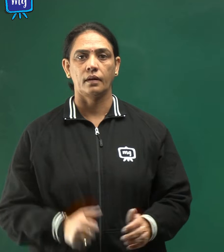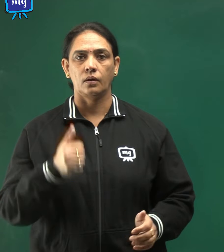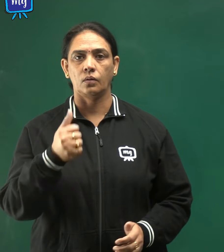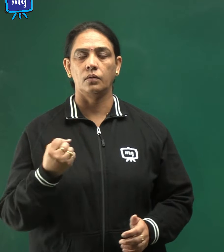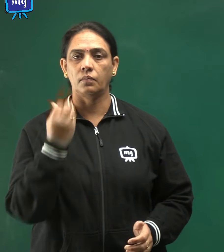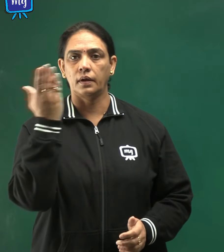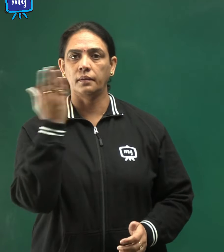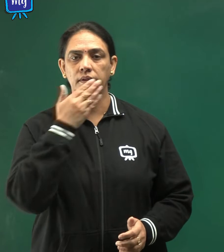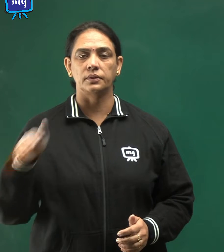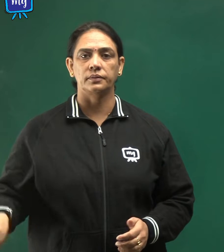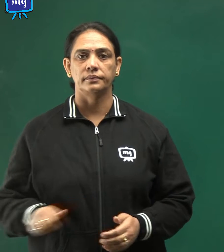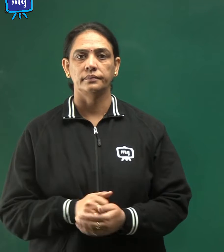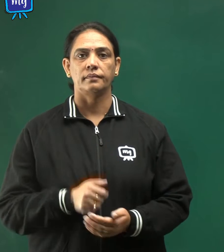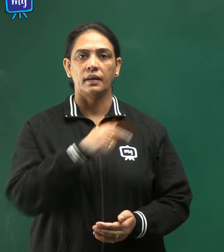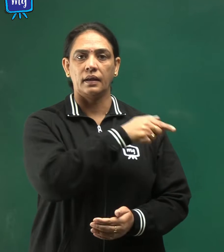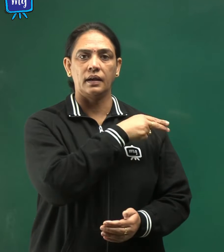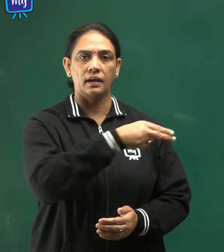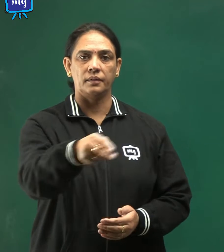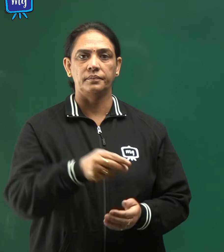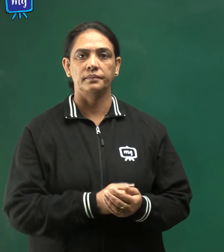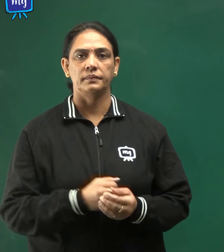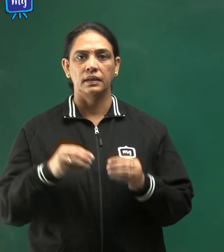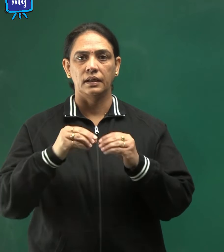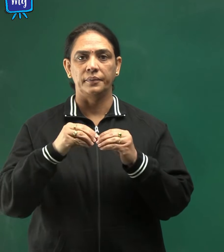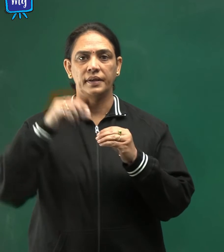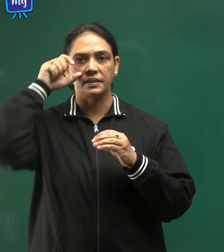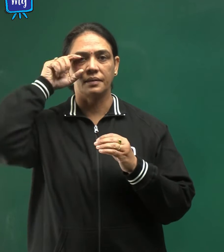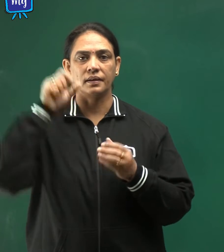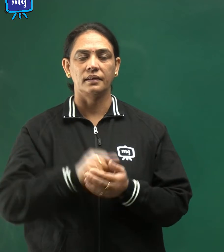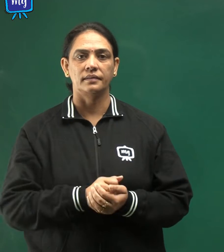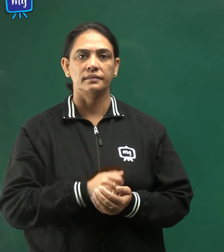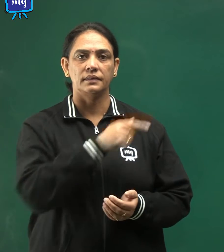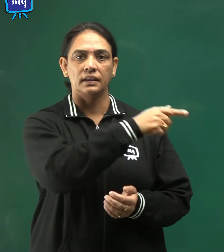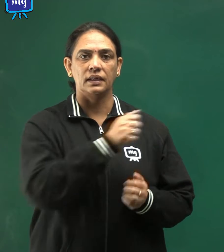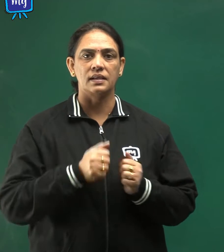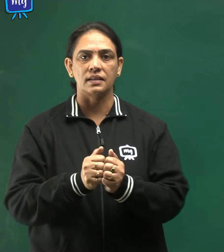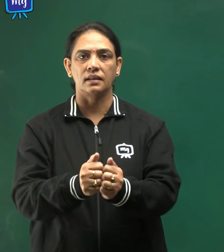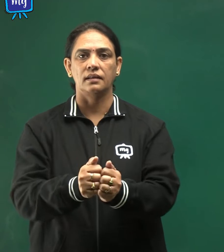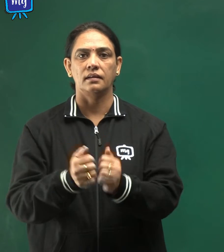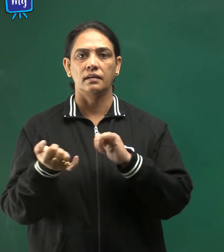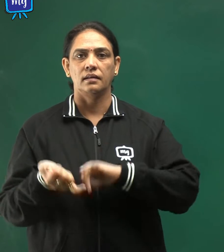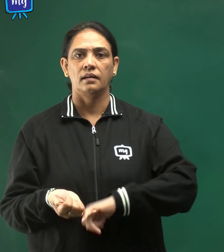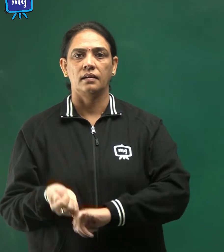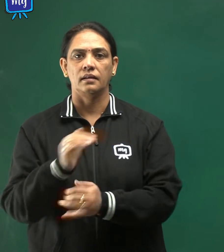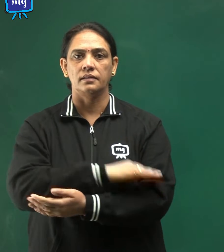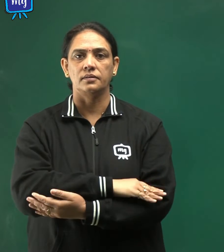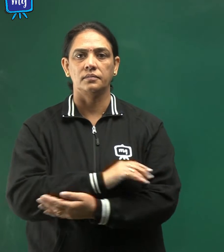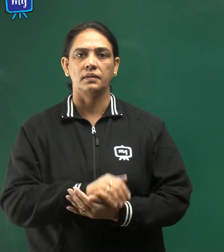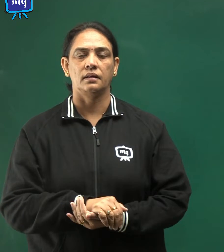गुड मॉर्निंग बच्चों, मेरा नाम भुवनेश शर्मा, मेरे साथ सुस्मिता